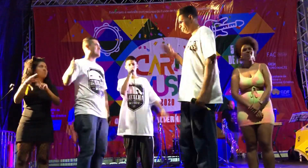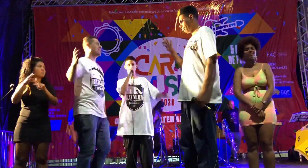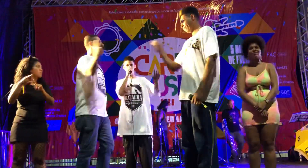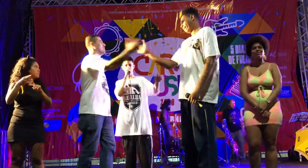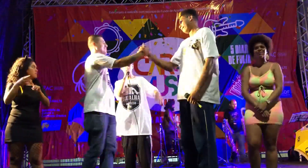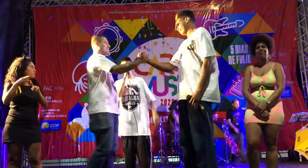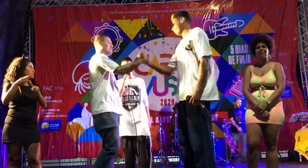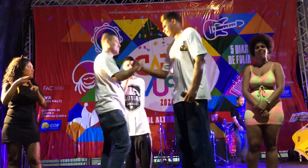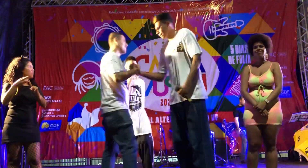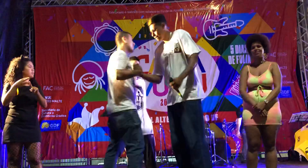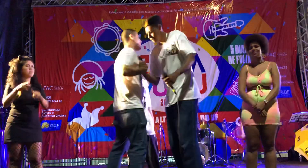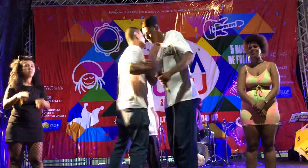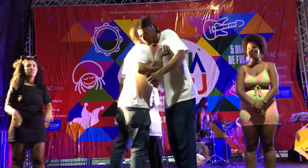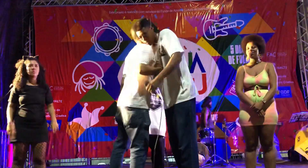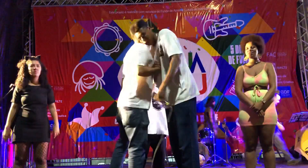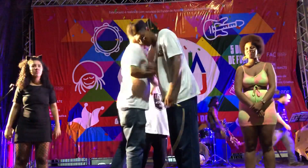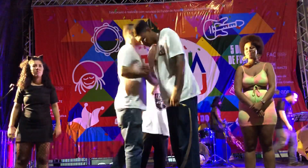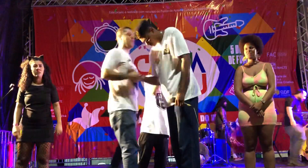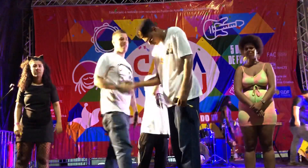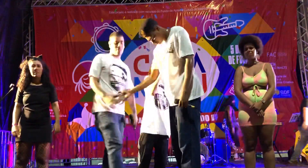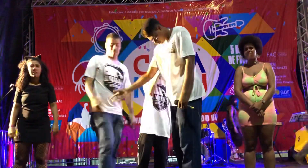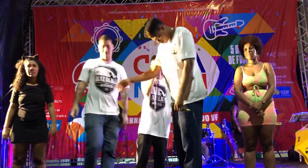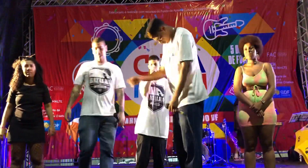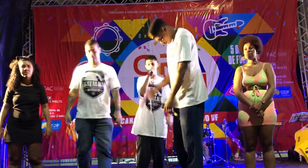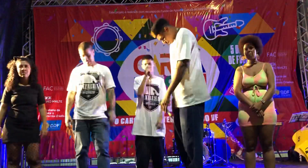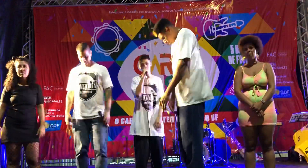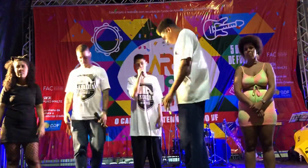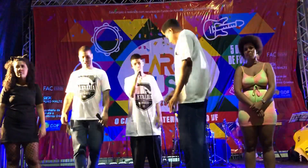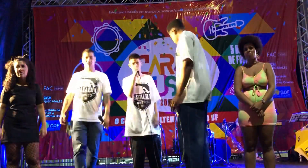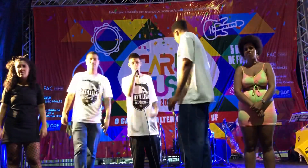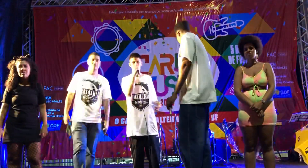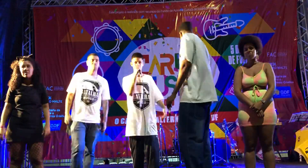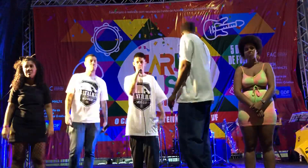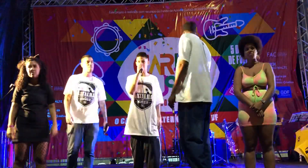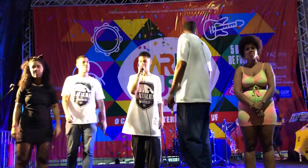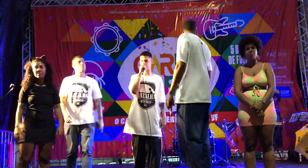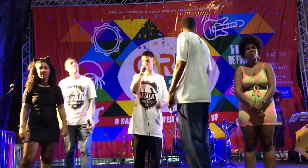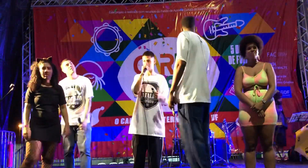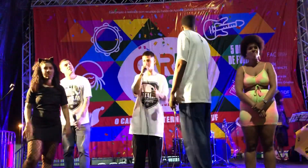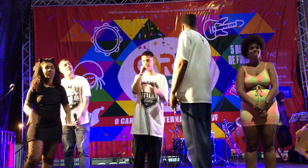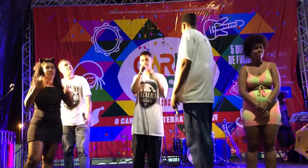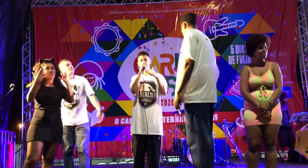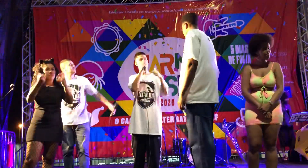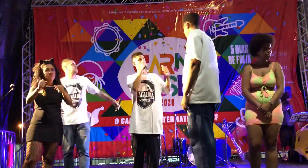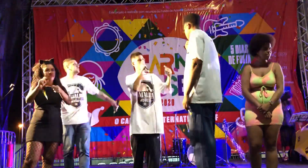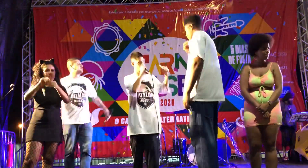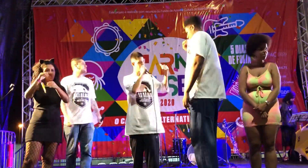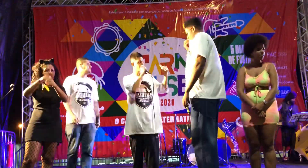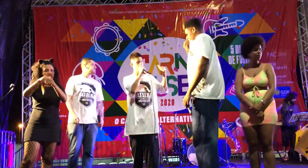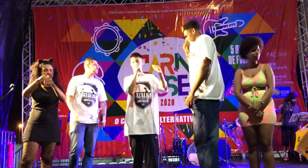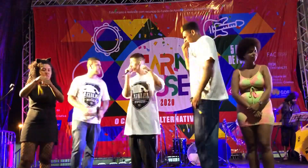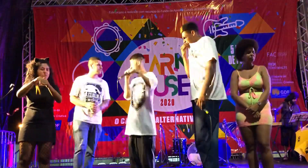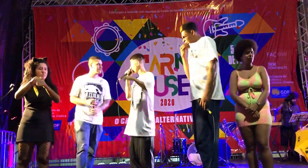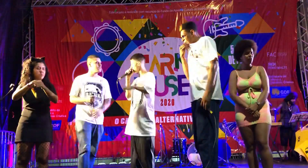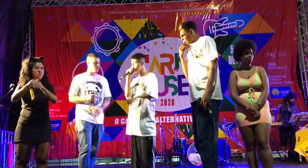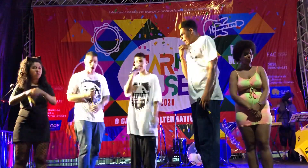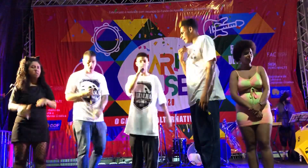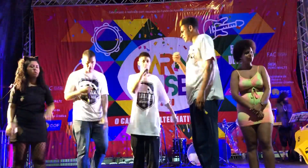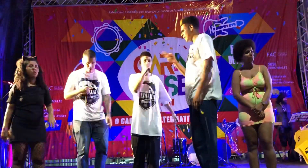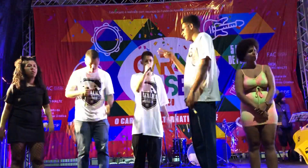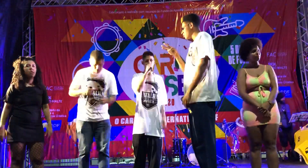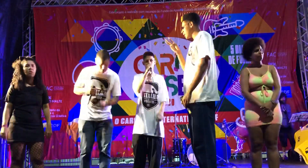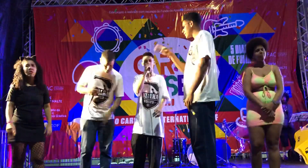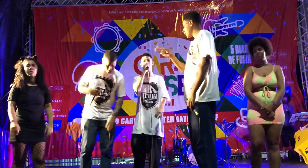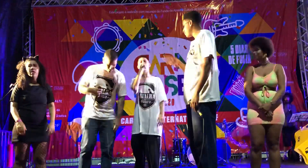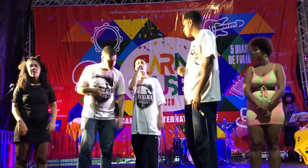Aí, tem umas mãozinhas dizendo que não, tem outros mano gritando terceiro. Então vamos pra votação, suave? Suave? Suave?